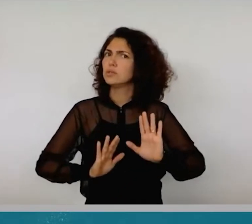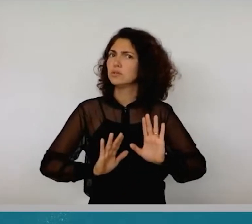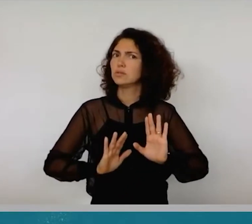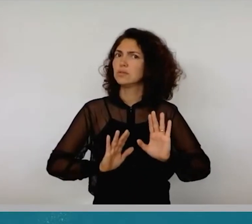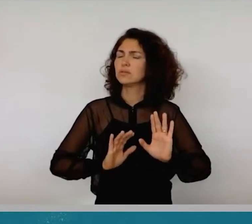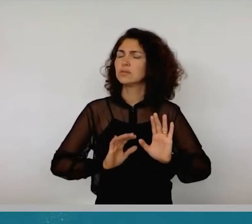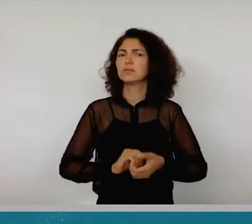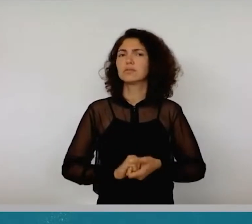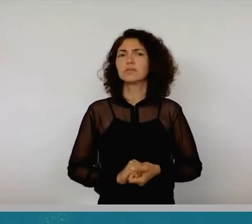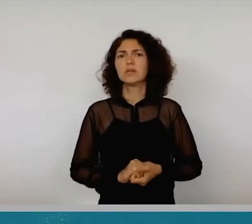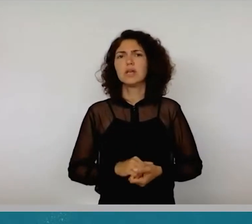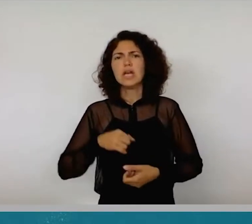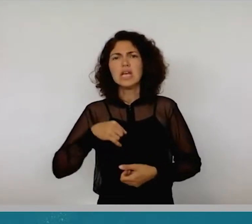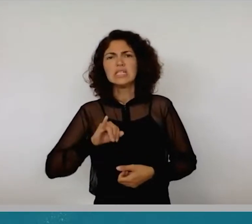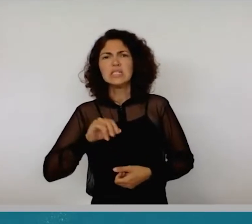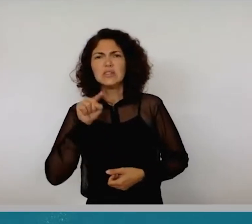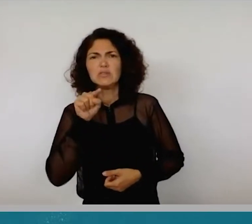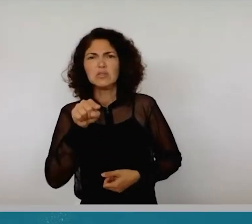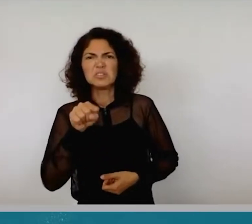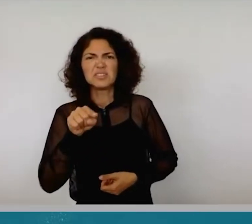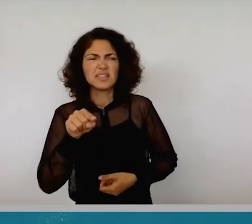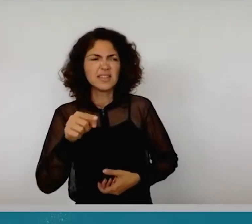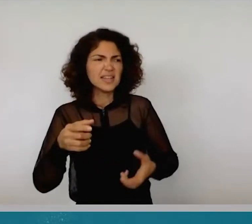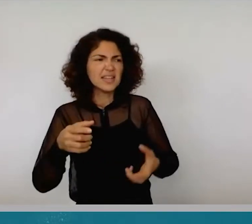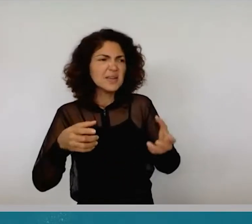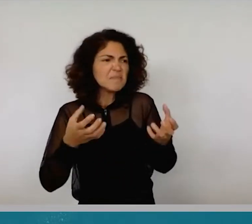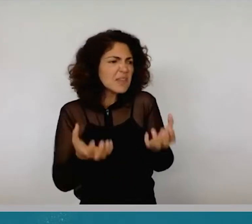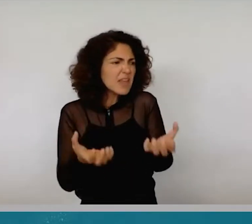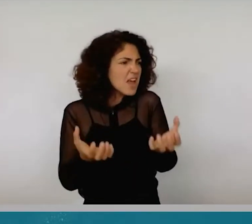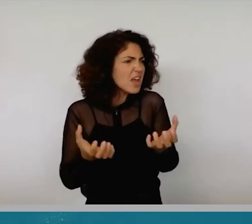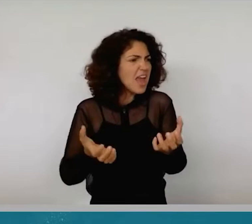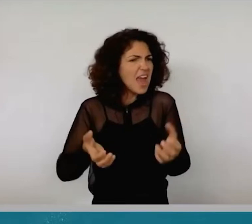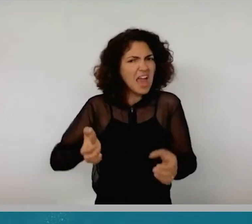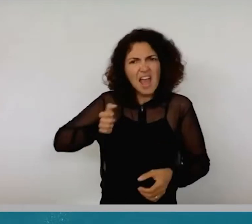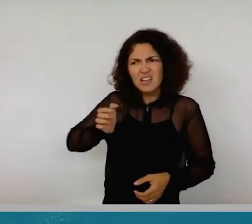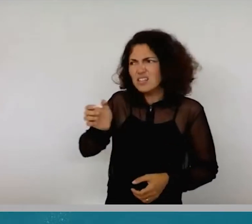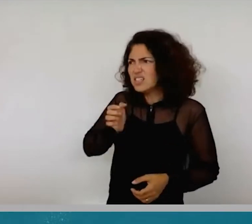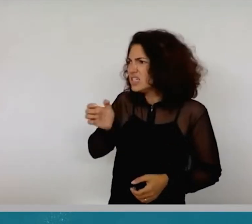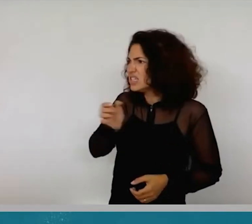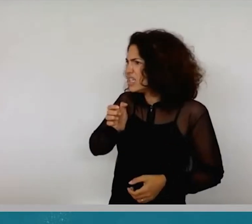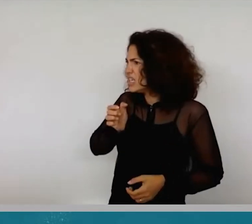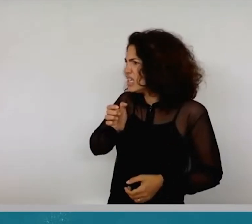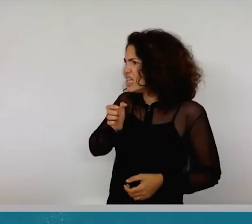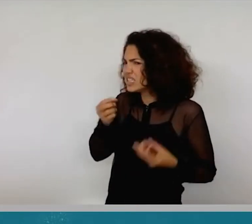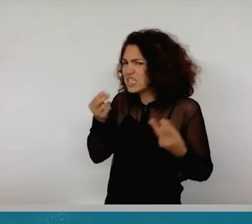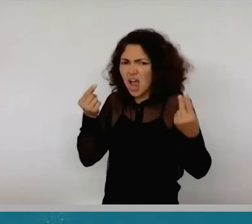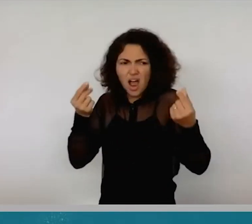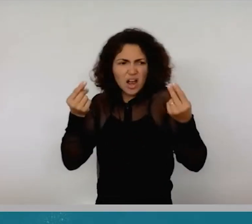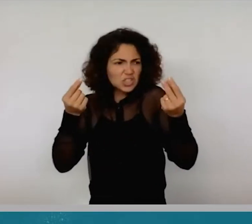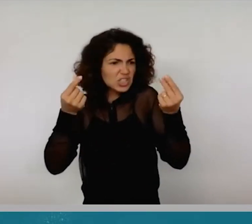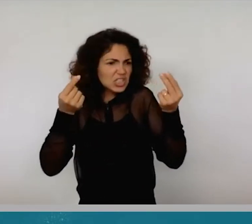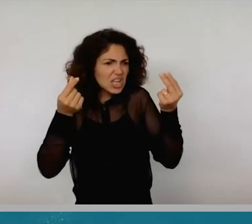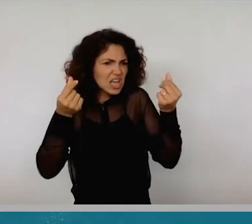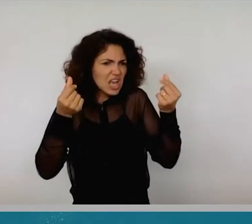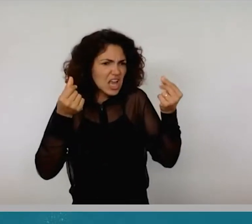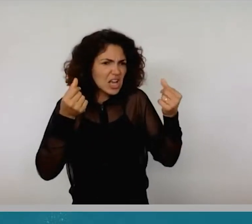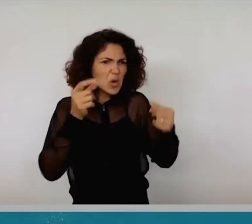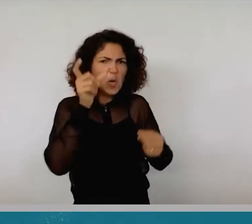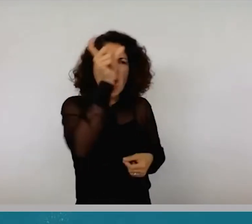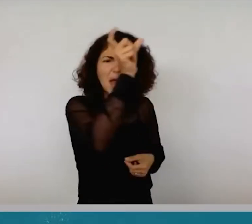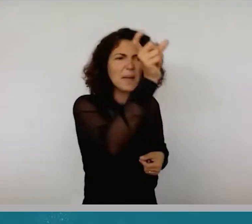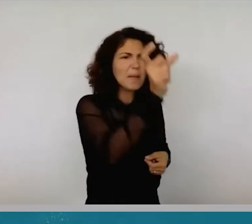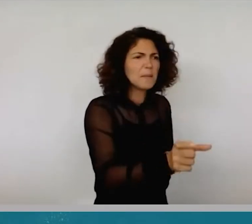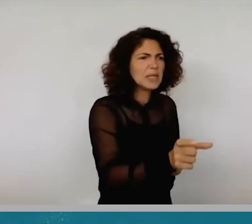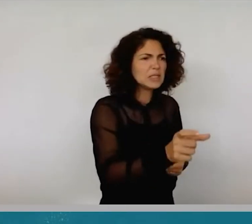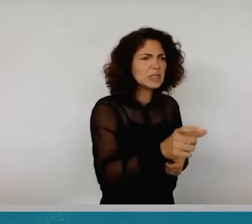querer ter patrimônio dos outros. Você inveja os bens que os outros têm, carro que o outro tem, casa que o outro tem,